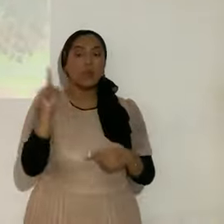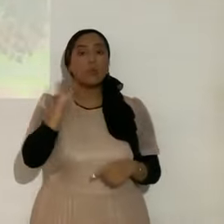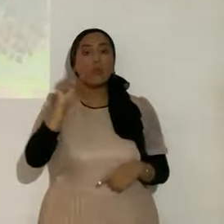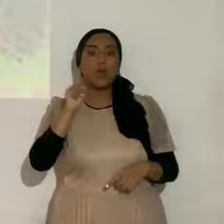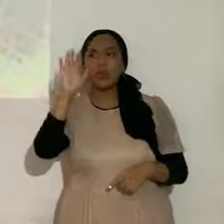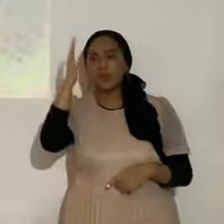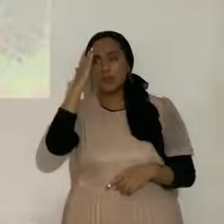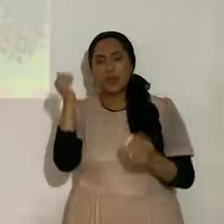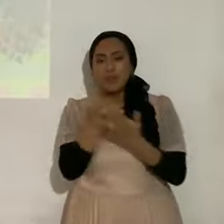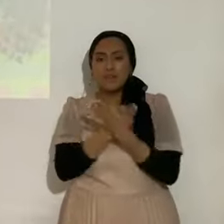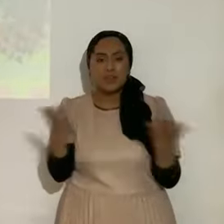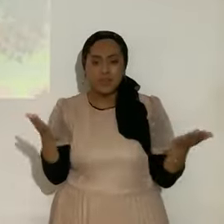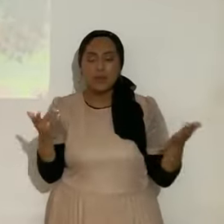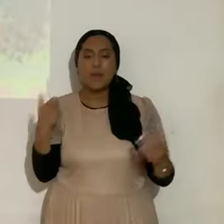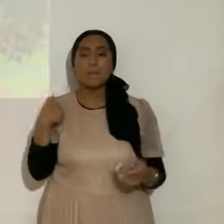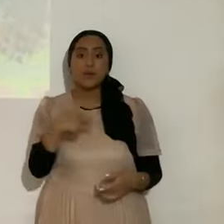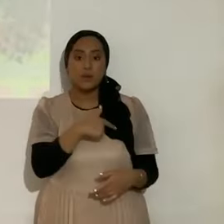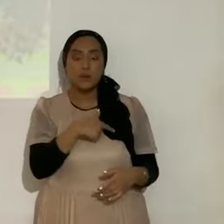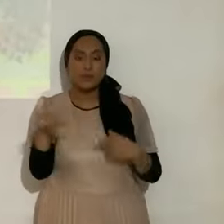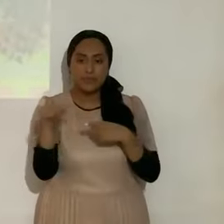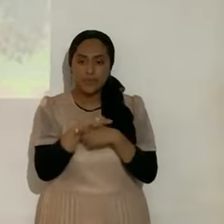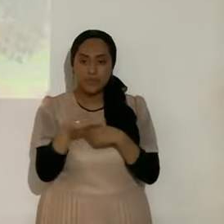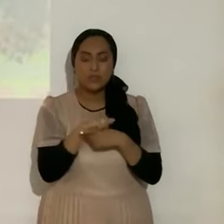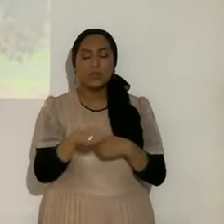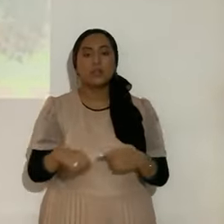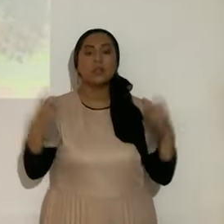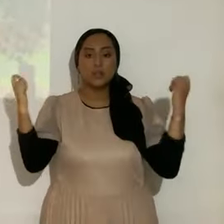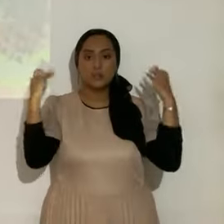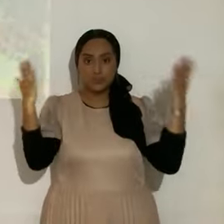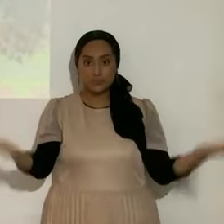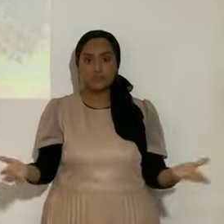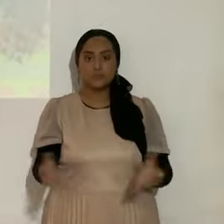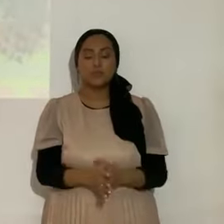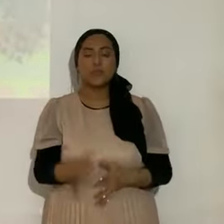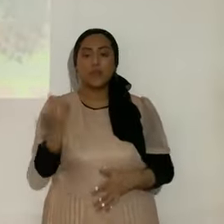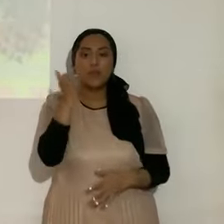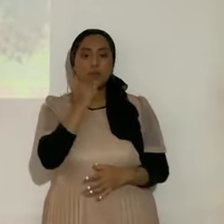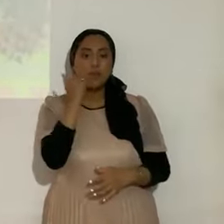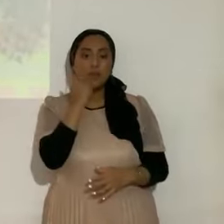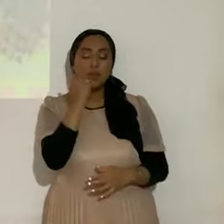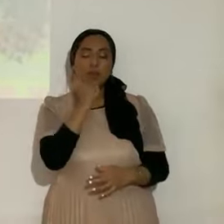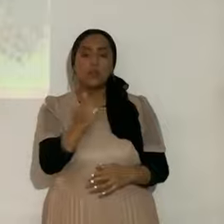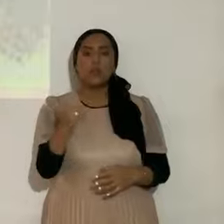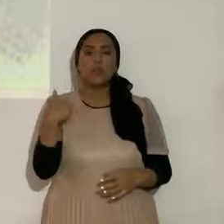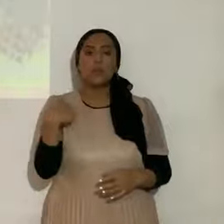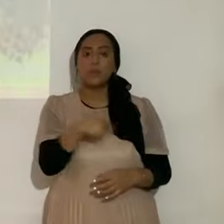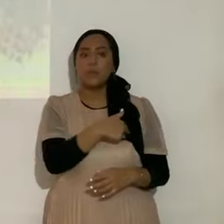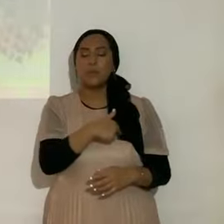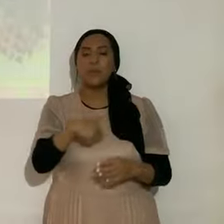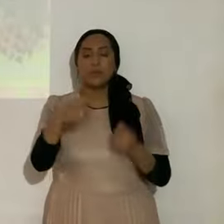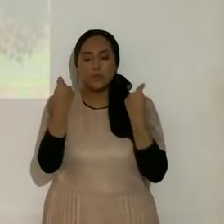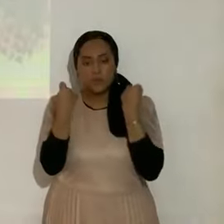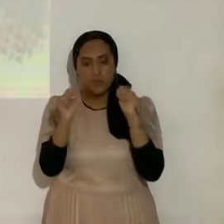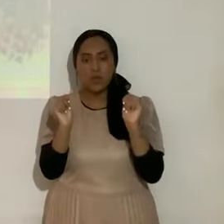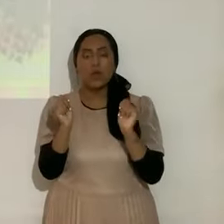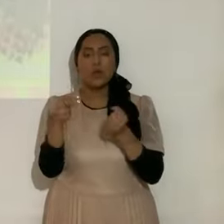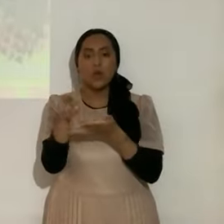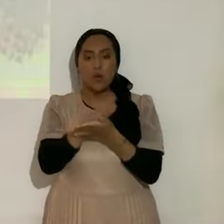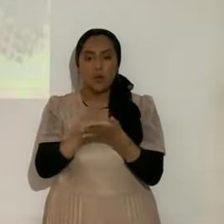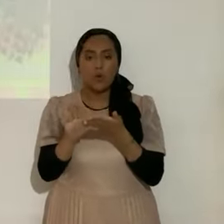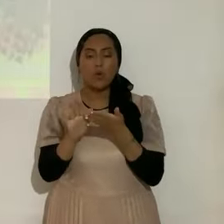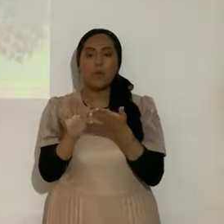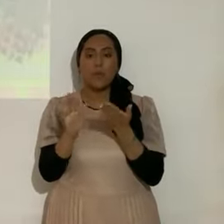lo sabe todo. Pero nosotros estamos preparados. Aleluya. Todos los días nos estamos santificando, todo el tiempo,